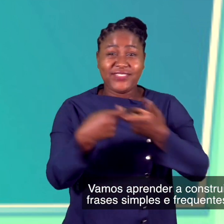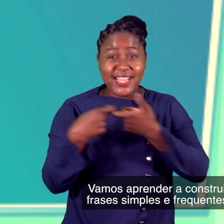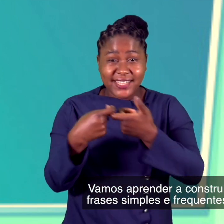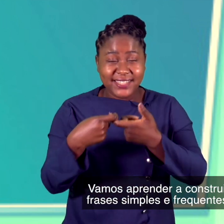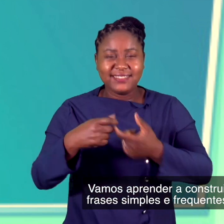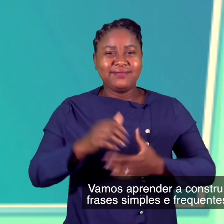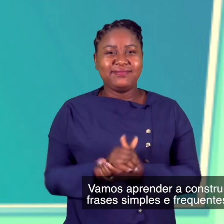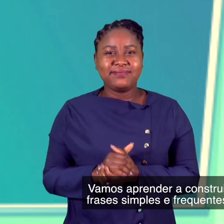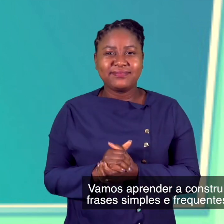frequentes.